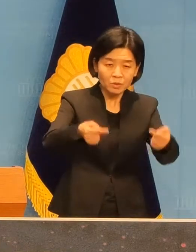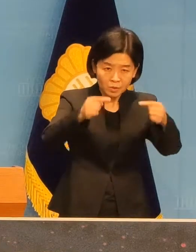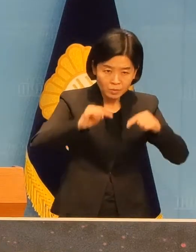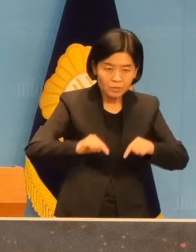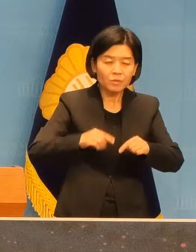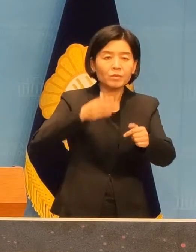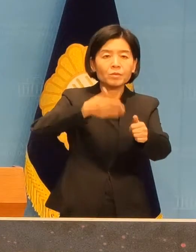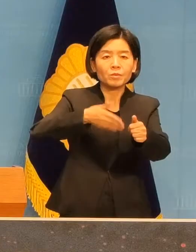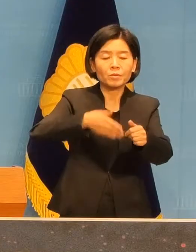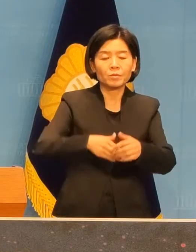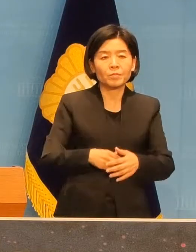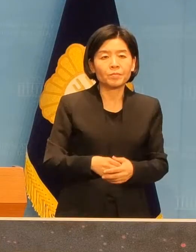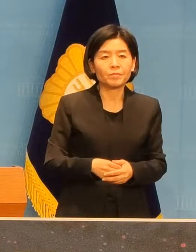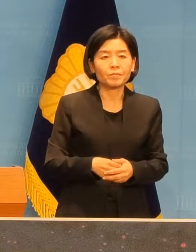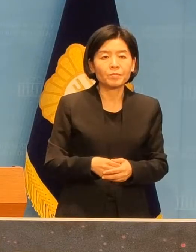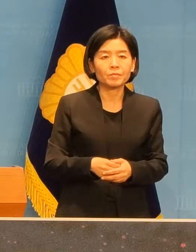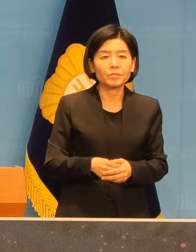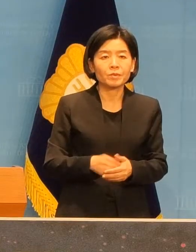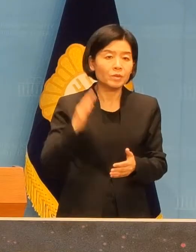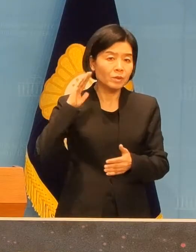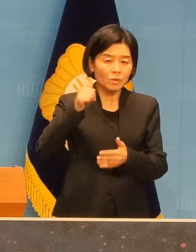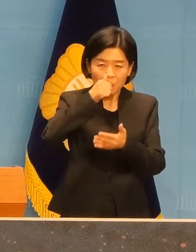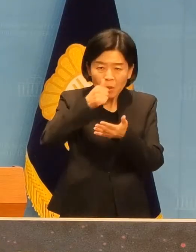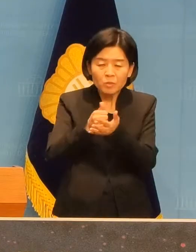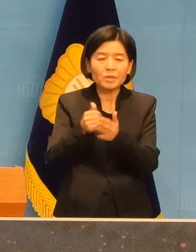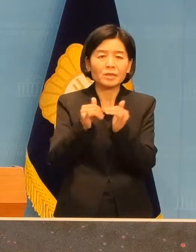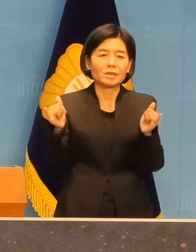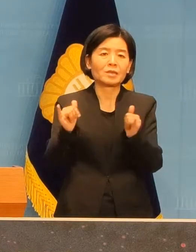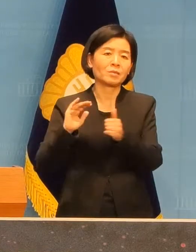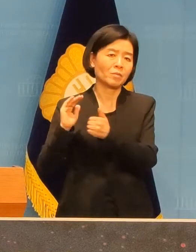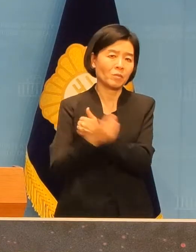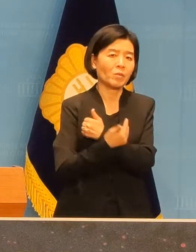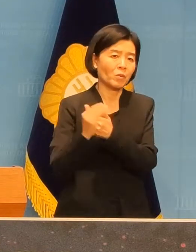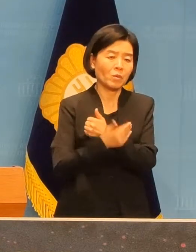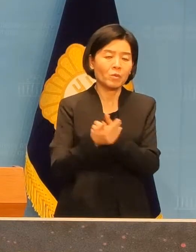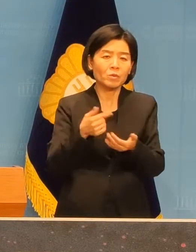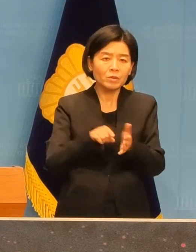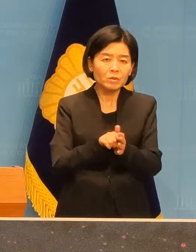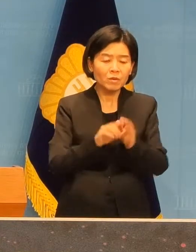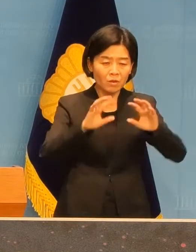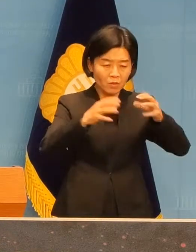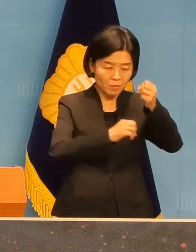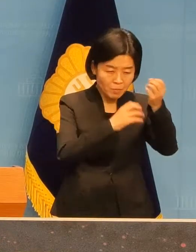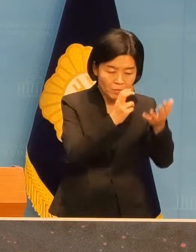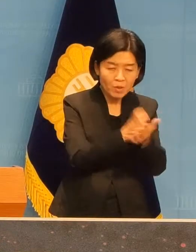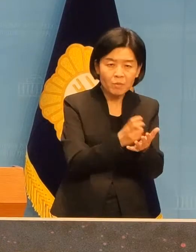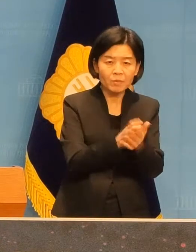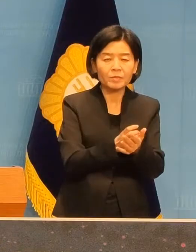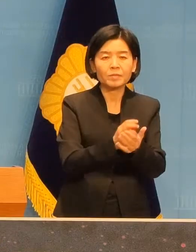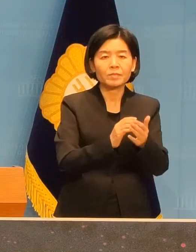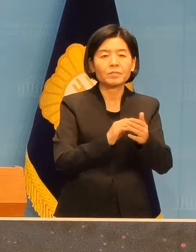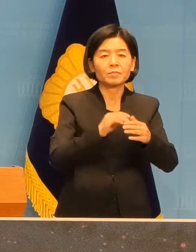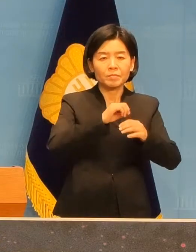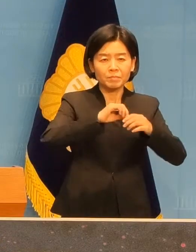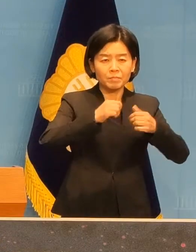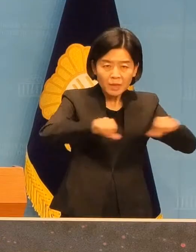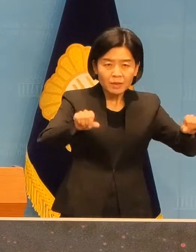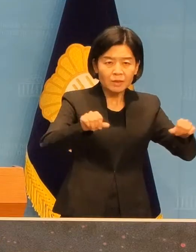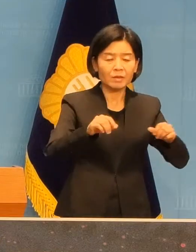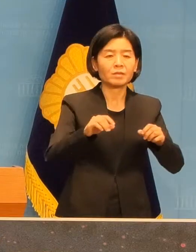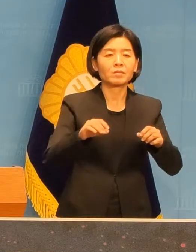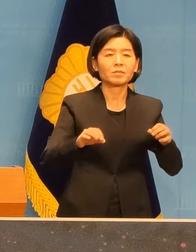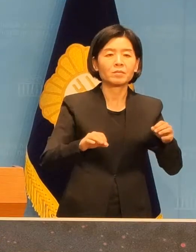촉구합니다. 범죄자 대통령 한 명을 위해서 헌법 질서가 파탄나고 그리고 민생도